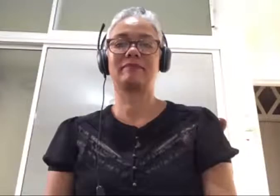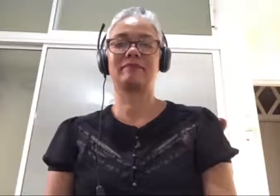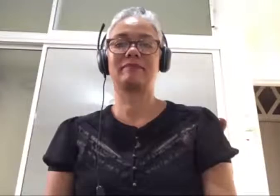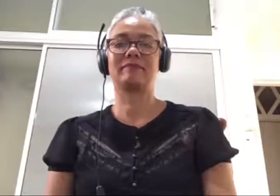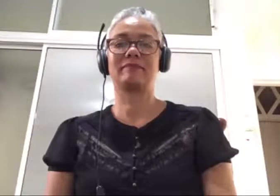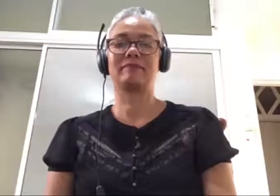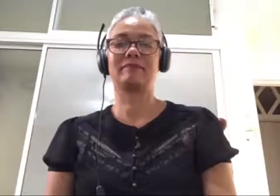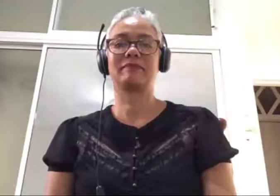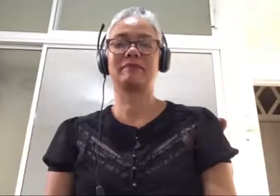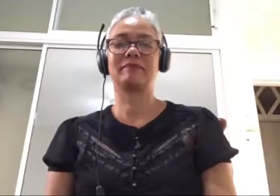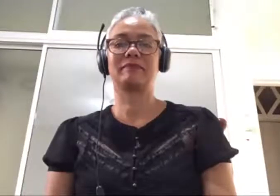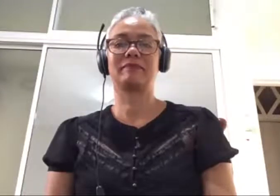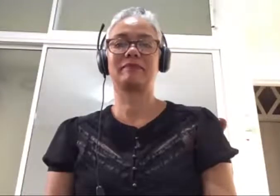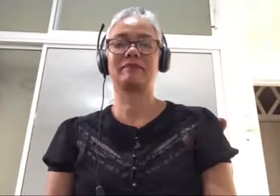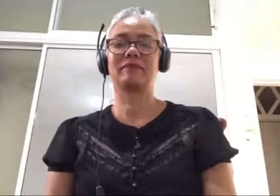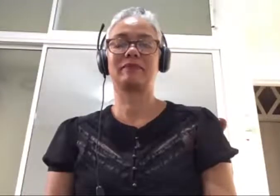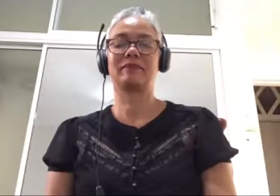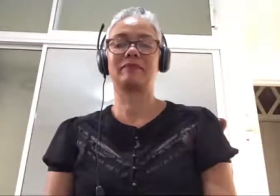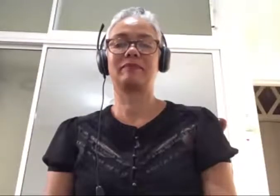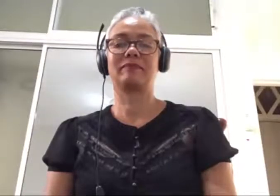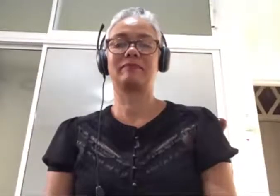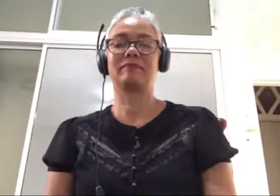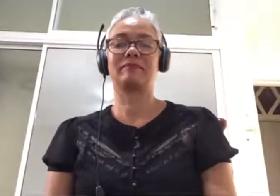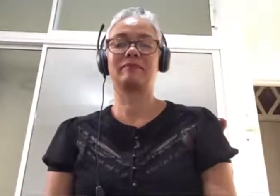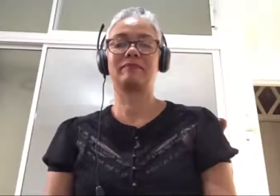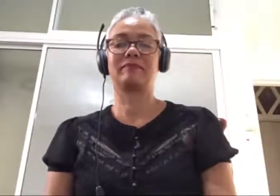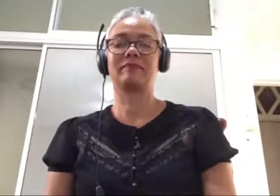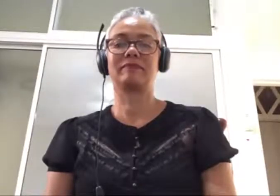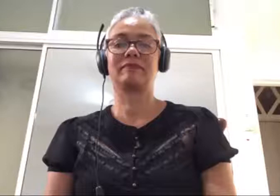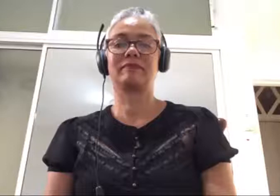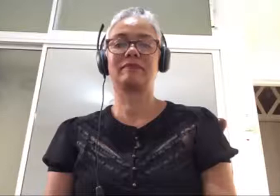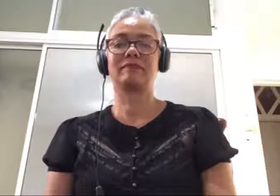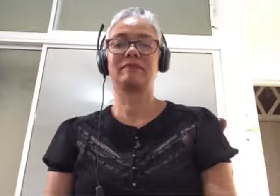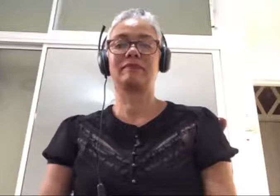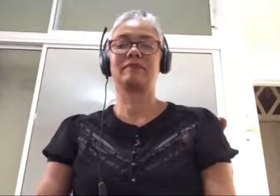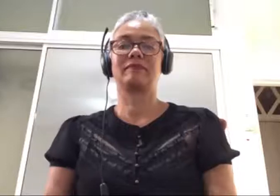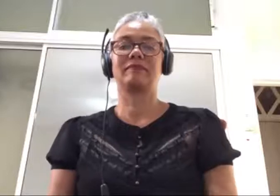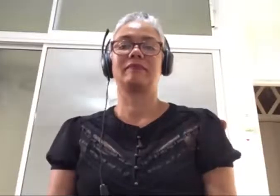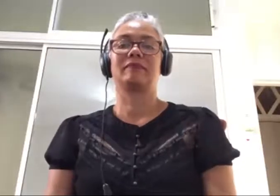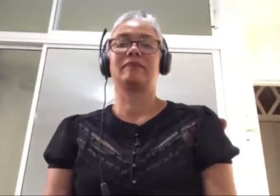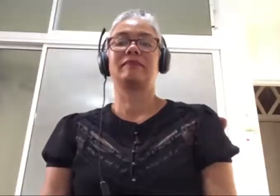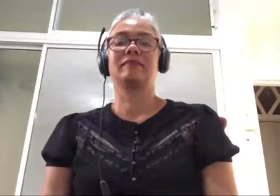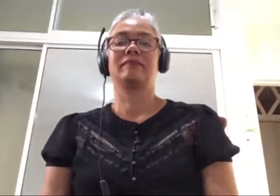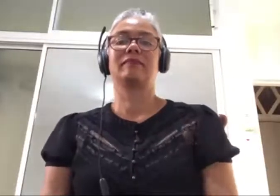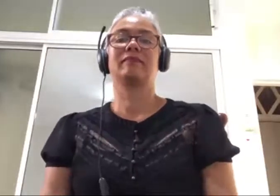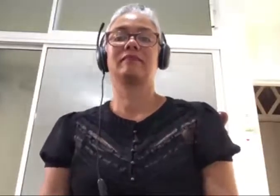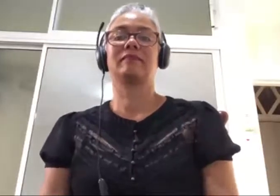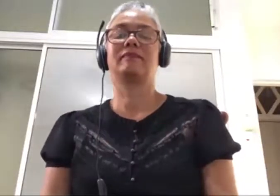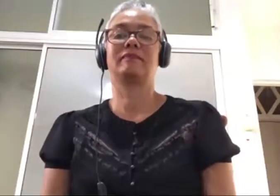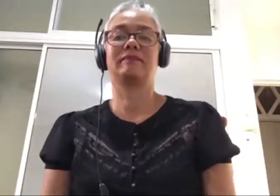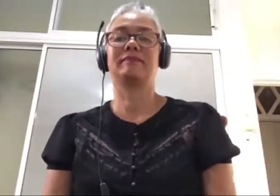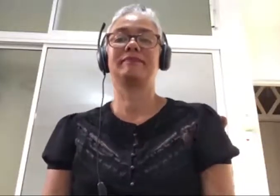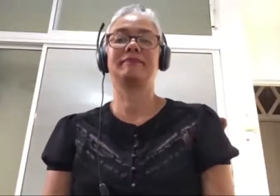presentación, en lo que Alisa puede regresar al dominio de